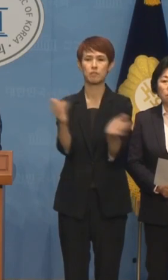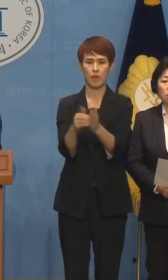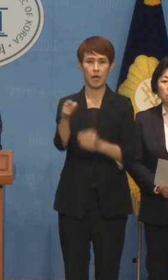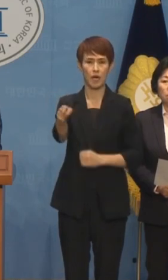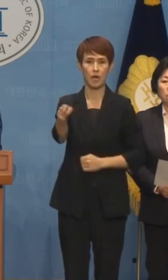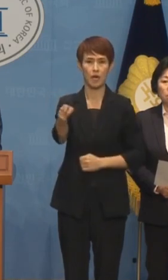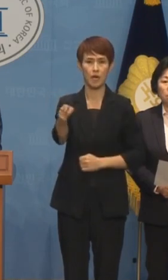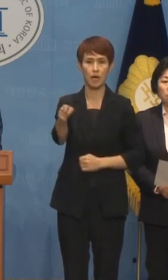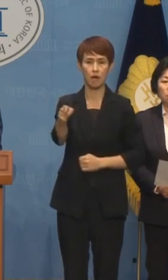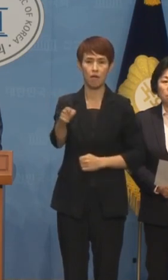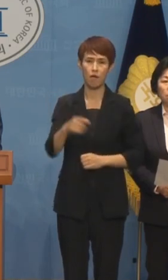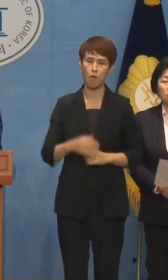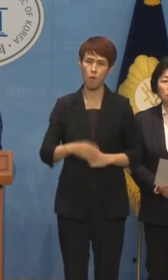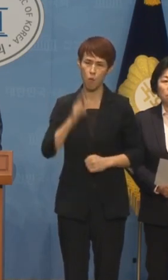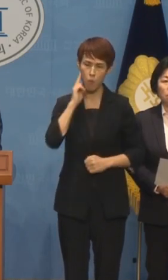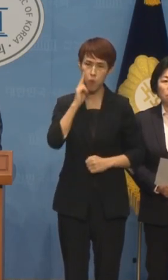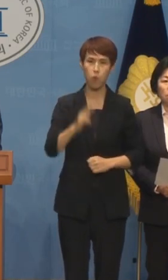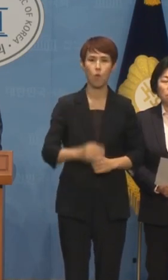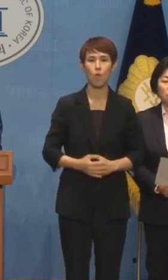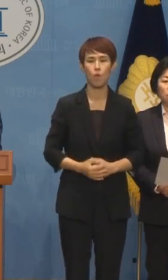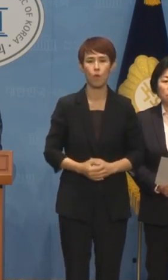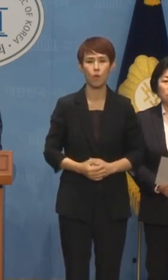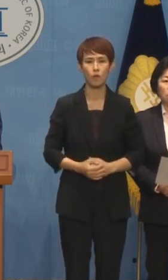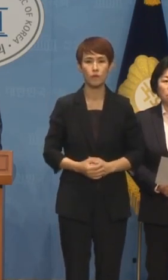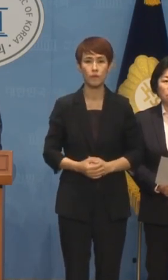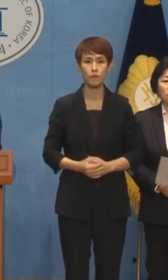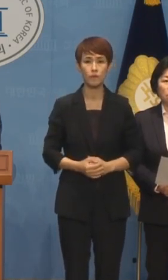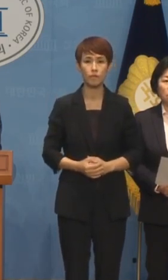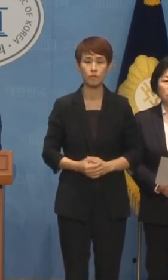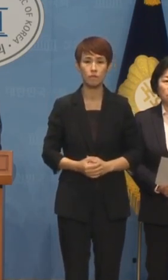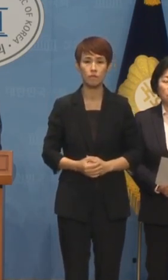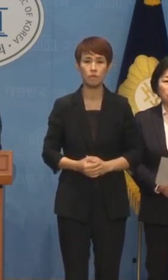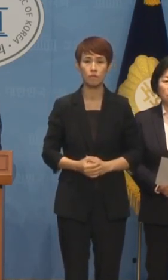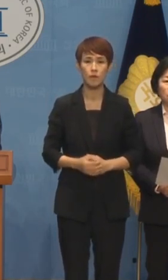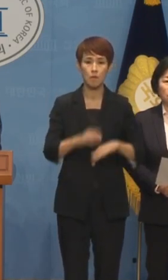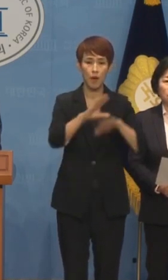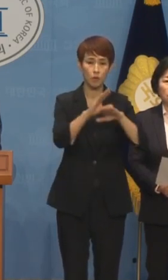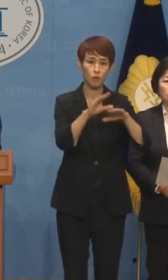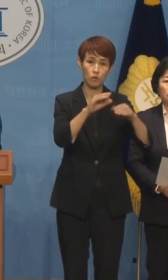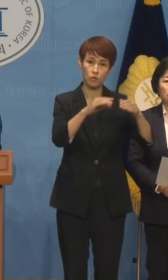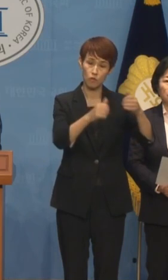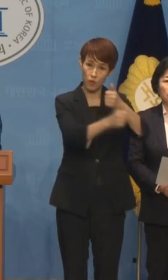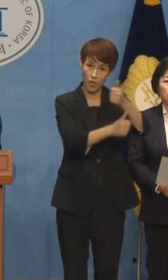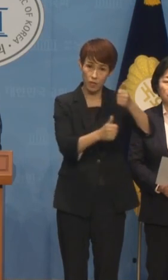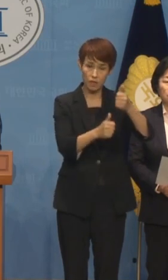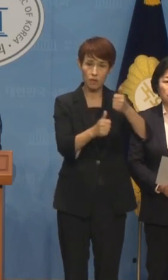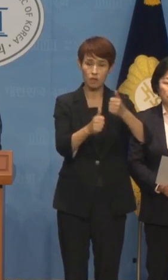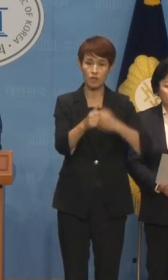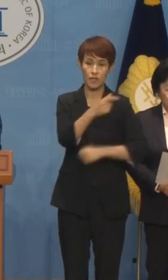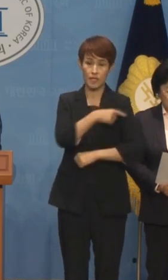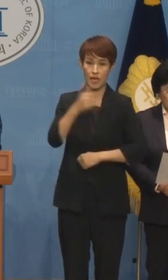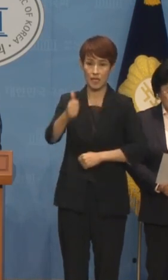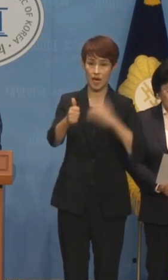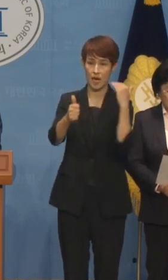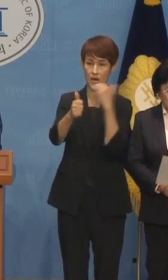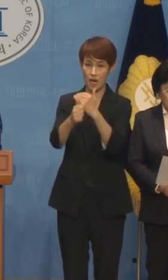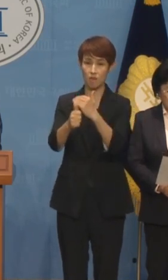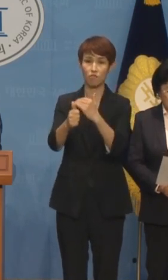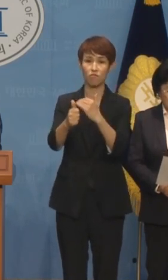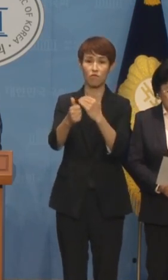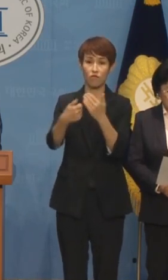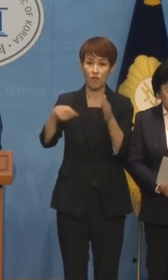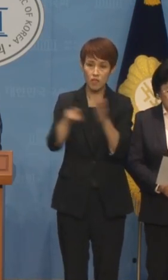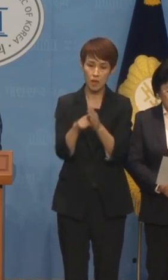압수수색이라는 초강수를 둔 것입니다. 앞서 방통위는 유시춘 이사장 해임 청문 절차에 착수한